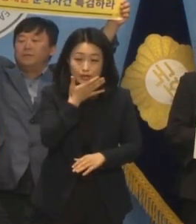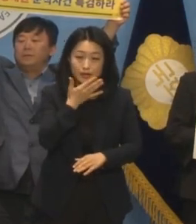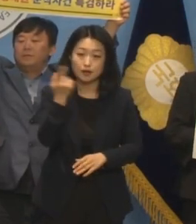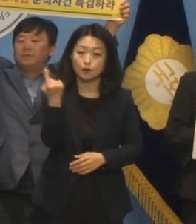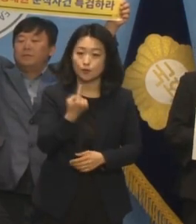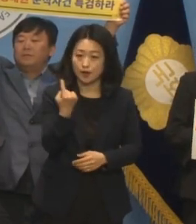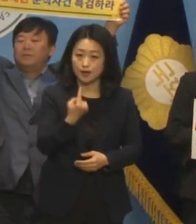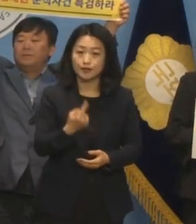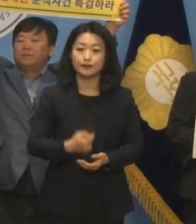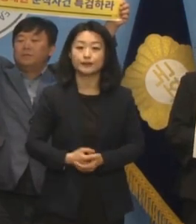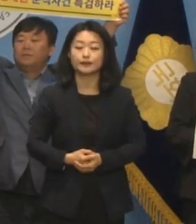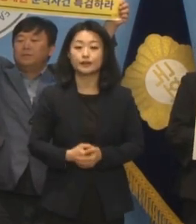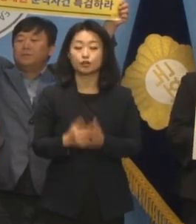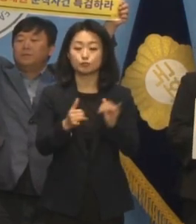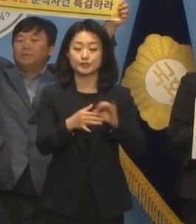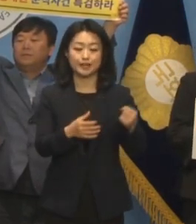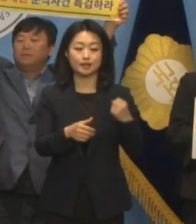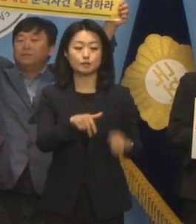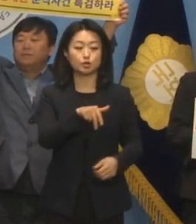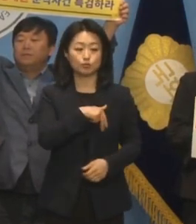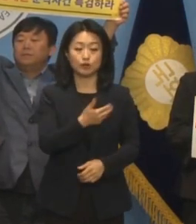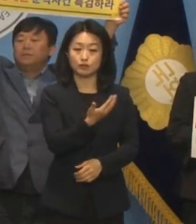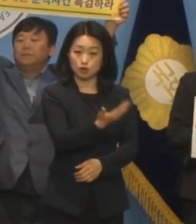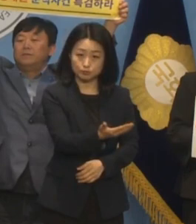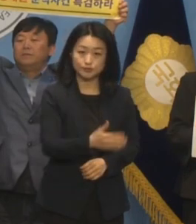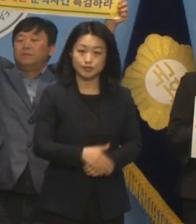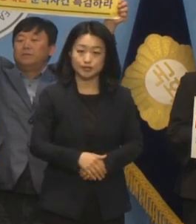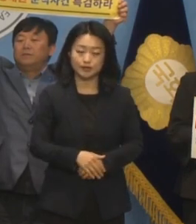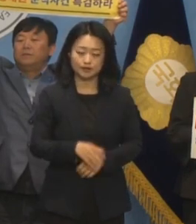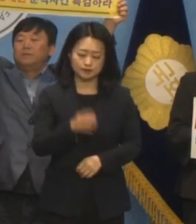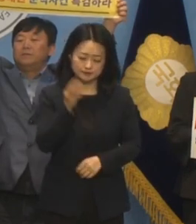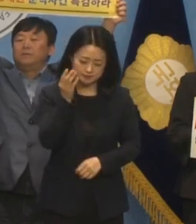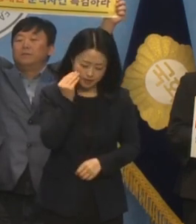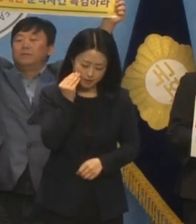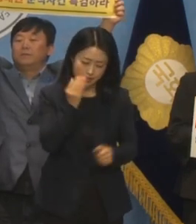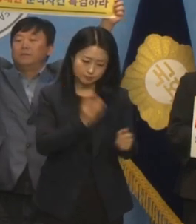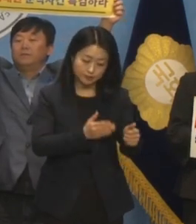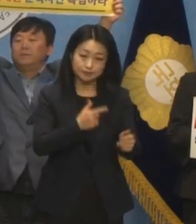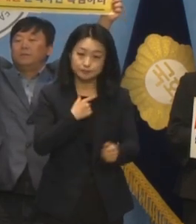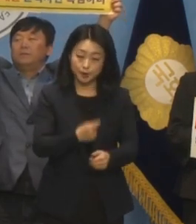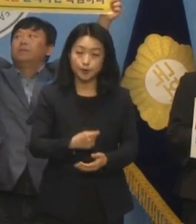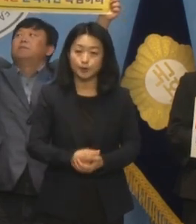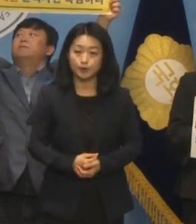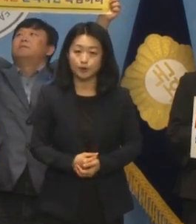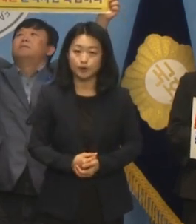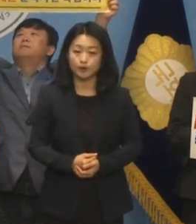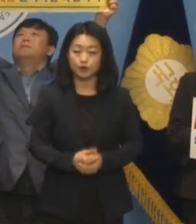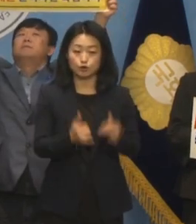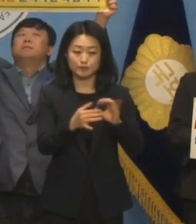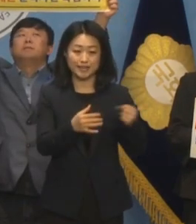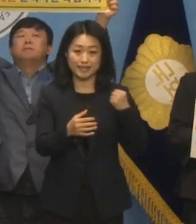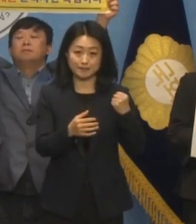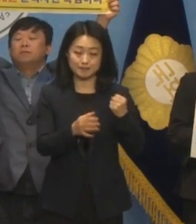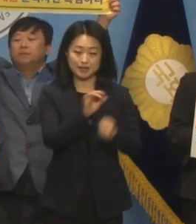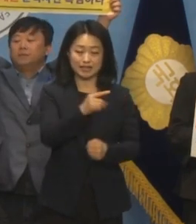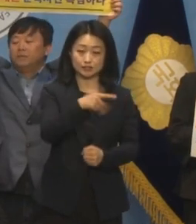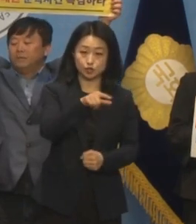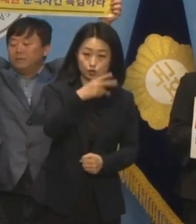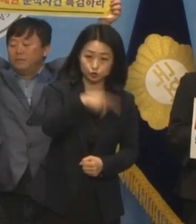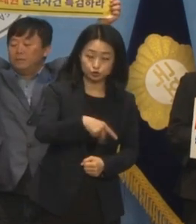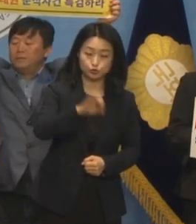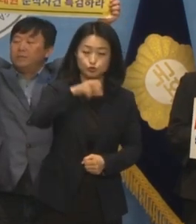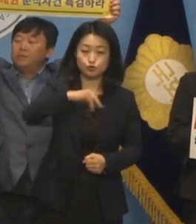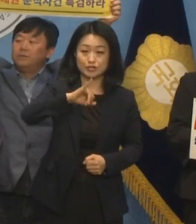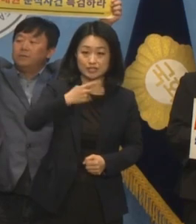겪을지도 모릅니다. 국민의힘 국회의원님들께 절박한 마음으로 호소드립니다. 이미 국민의힘 안철수,